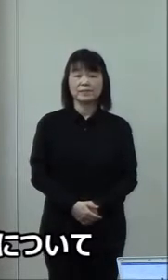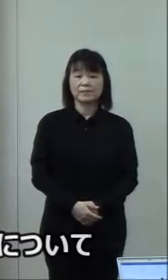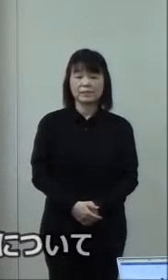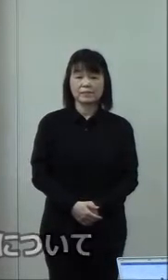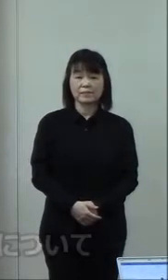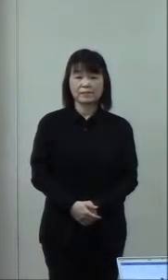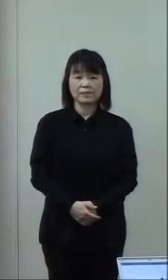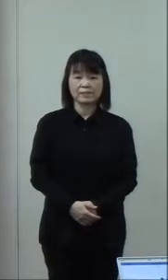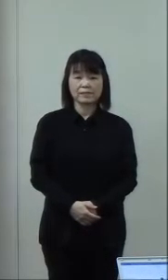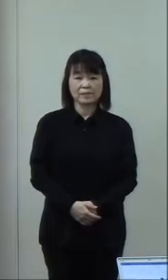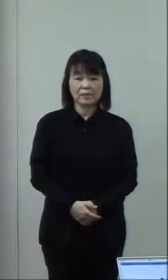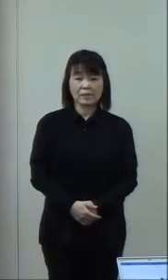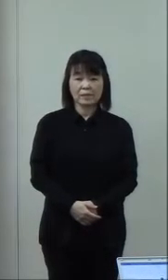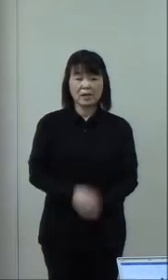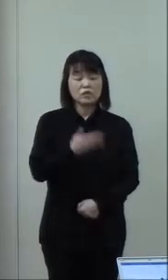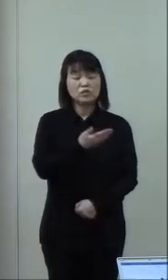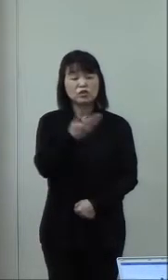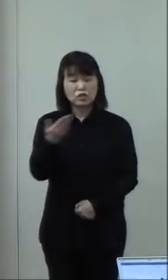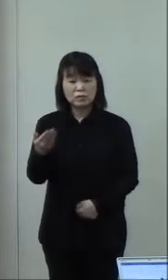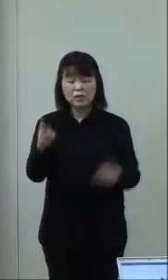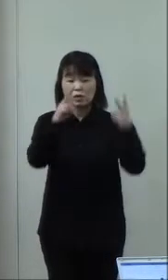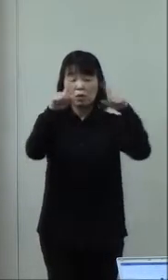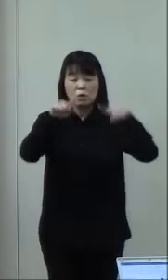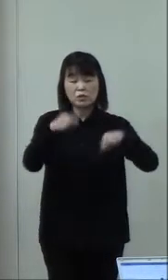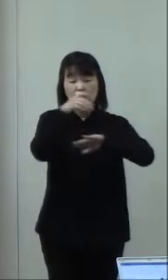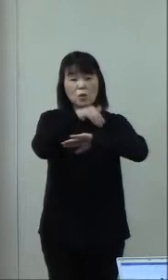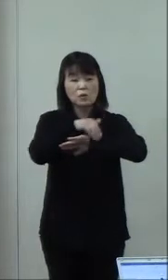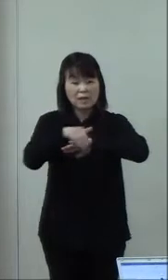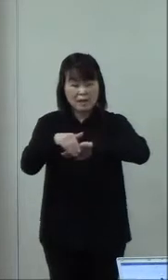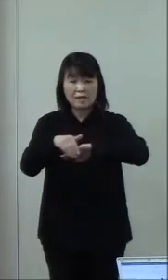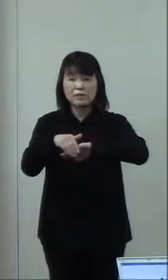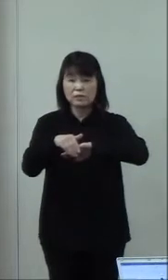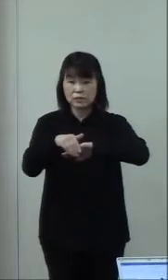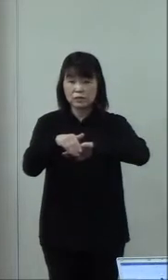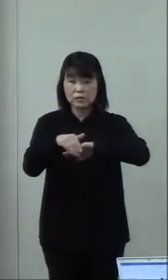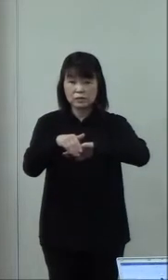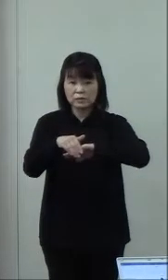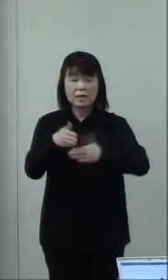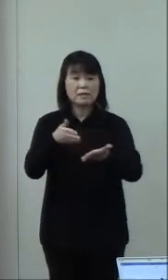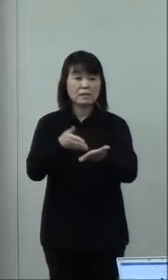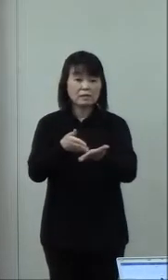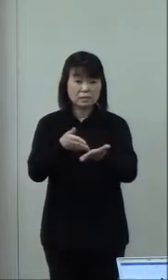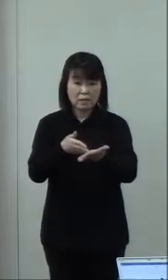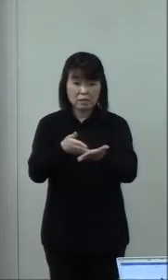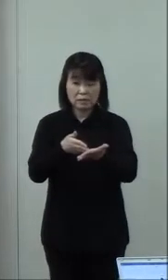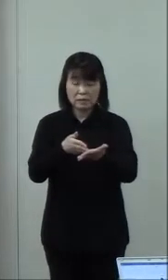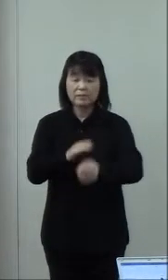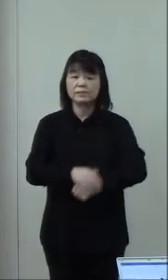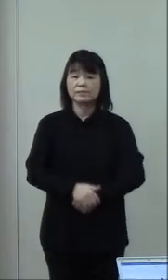よろしければ、行政の方に出させていただきたいと思いますが、よろしいでしょうか。